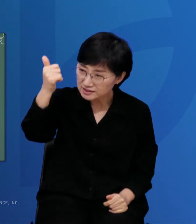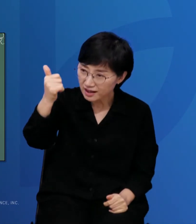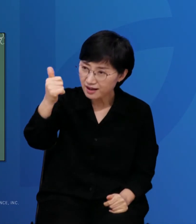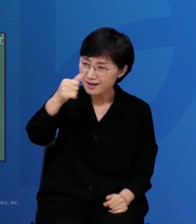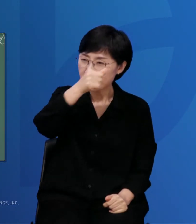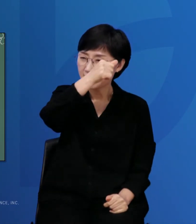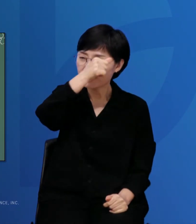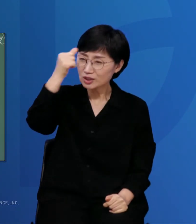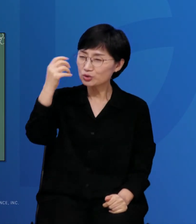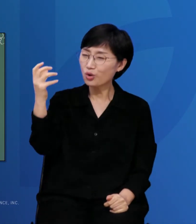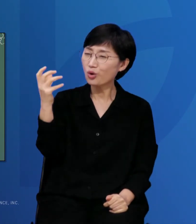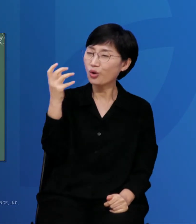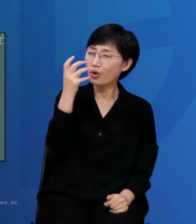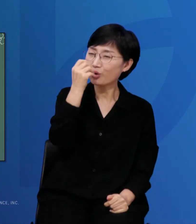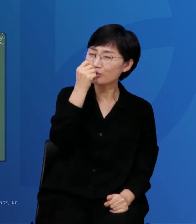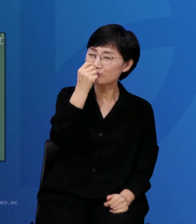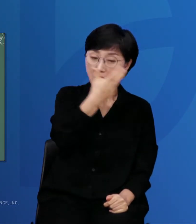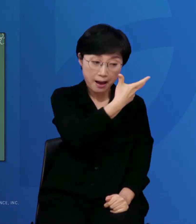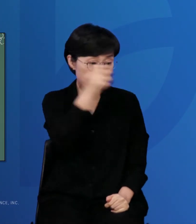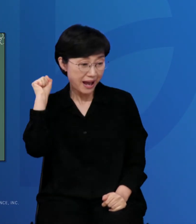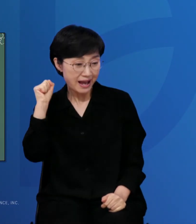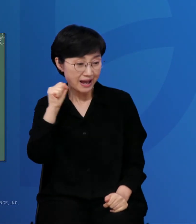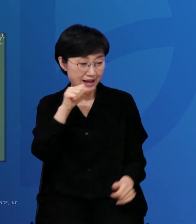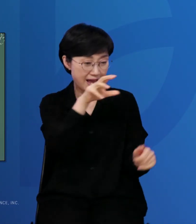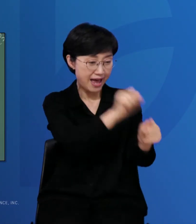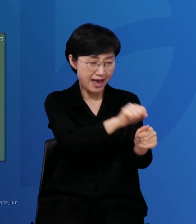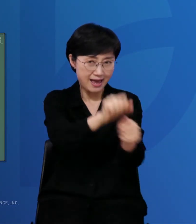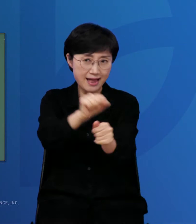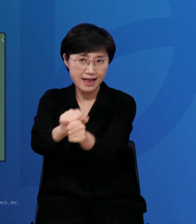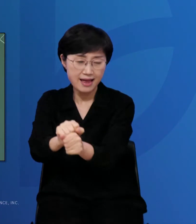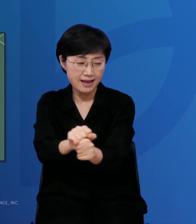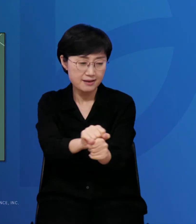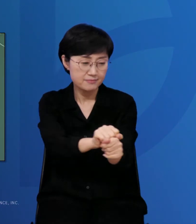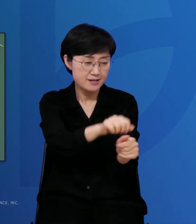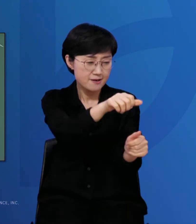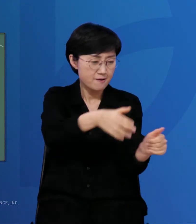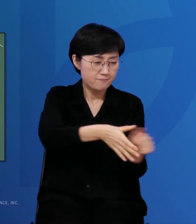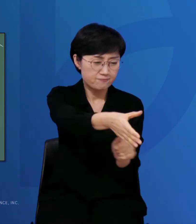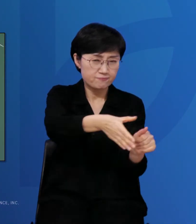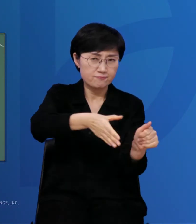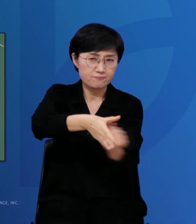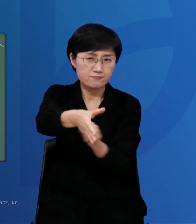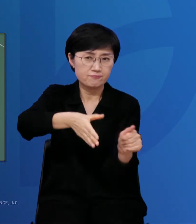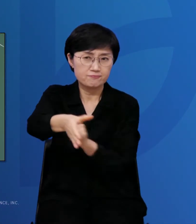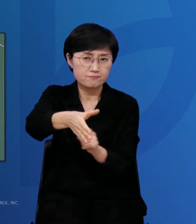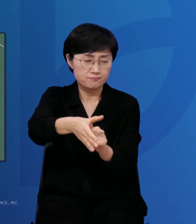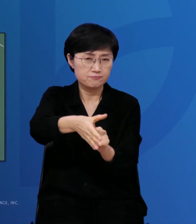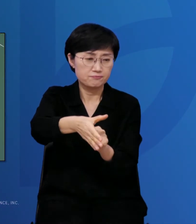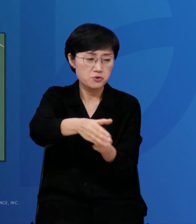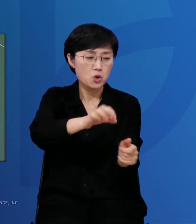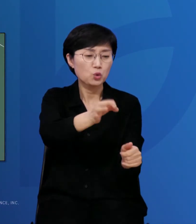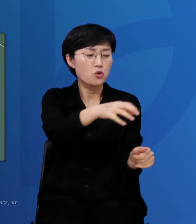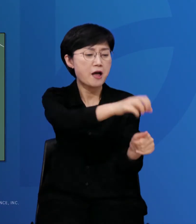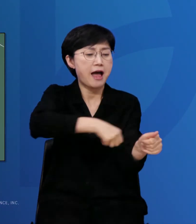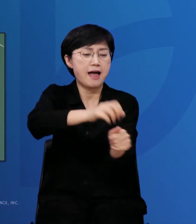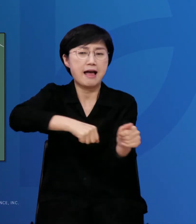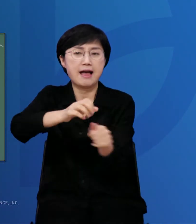막 이 교회를 노략질하고요. 어 돈 같은 거 도둑질하고 막 이렇게 해요. 이렇게.